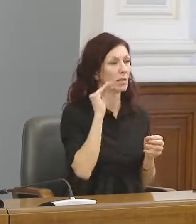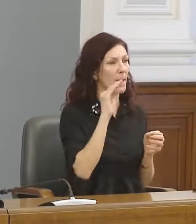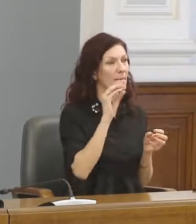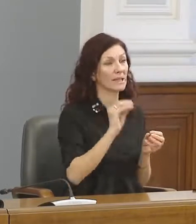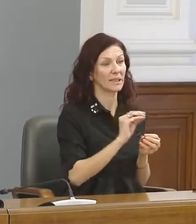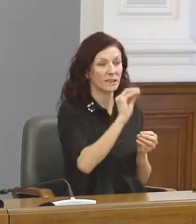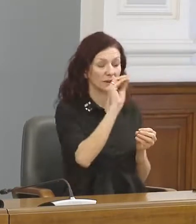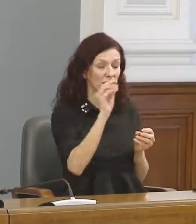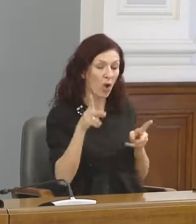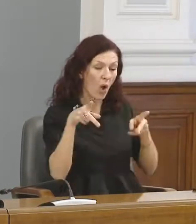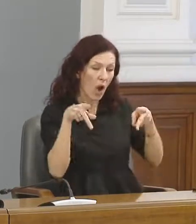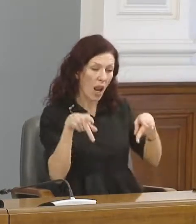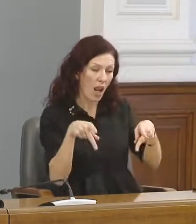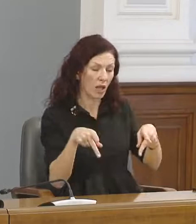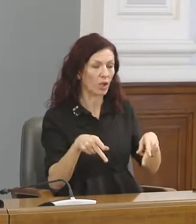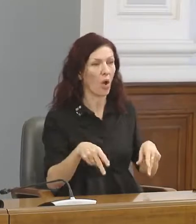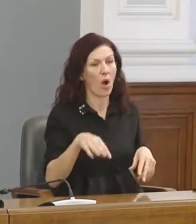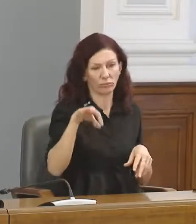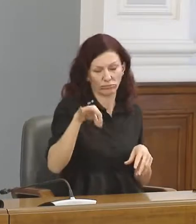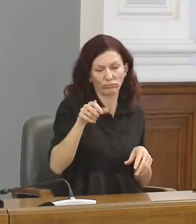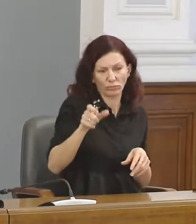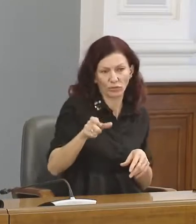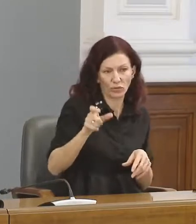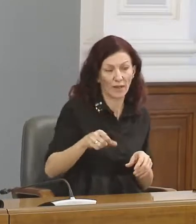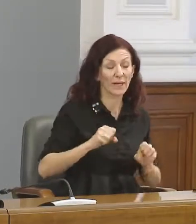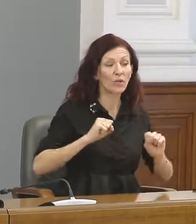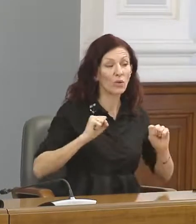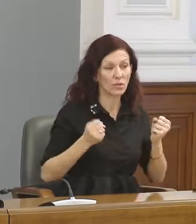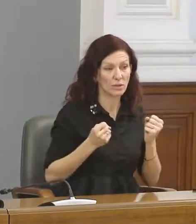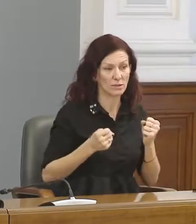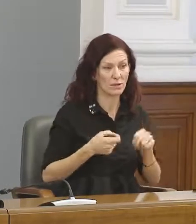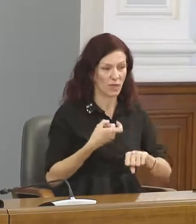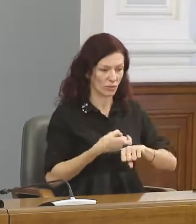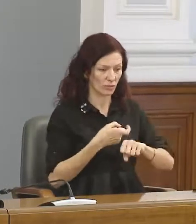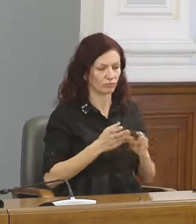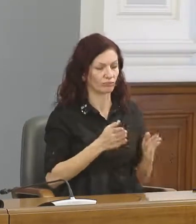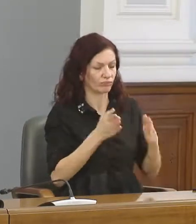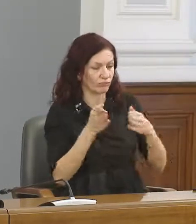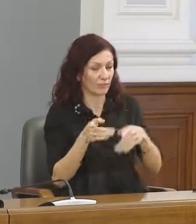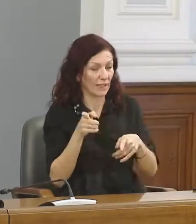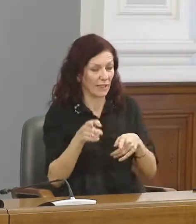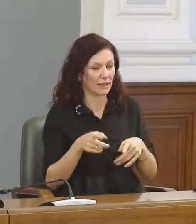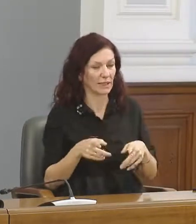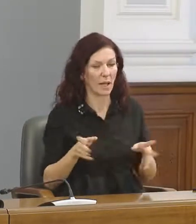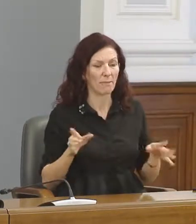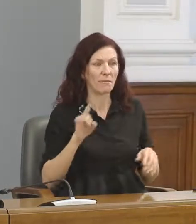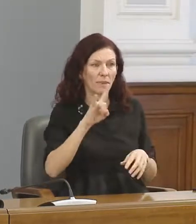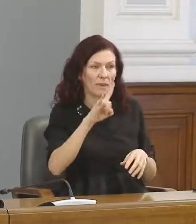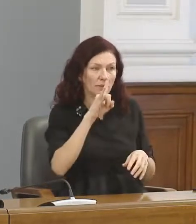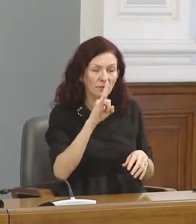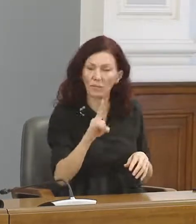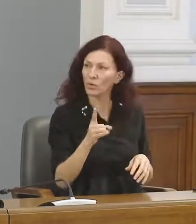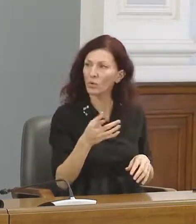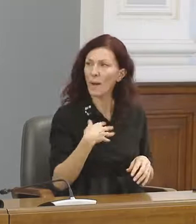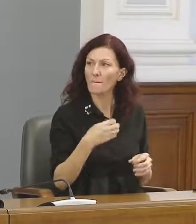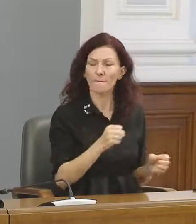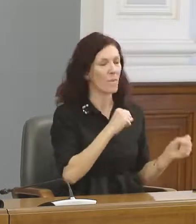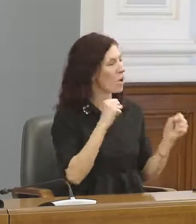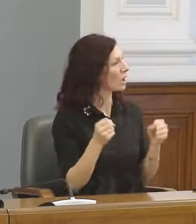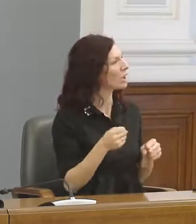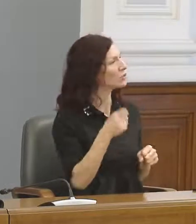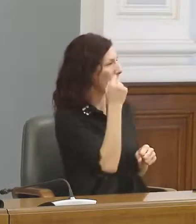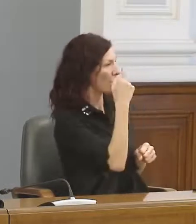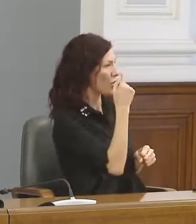до леглото на пациента, на място, където отива спешния медик. И там в рамките на 10 минути после ще получим информация от